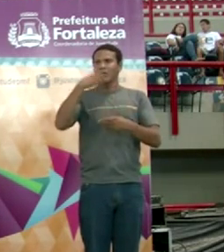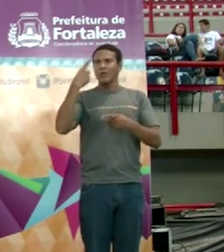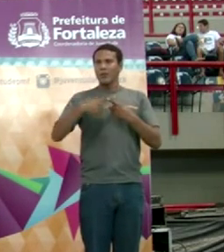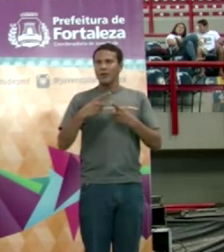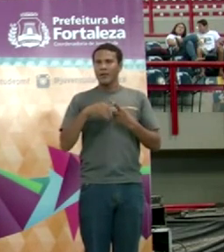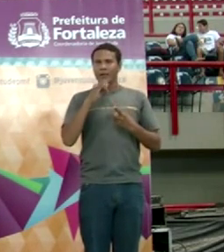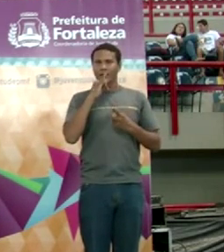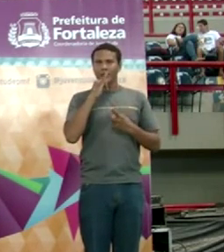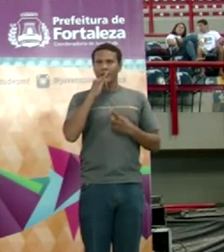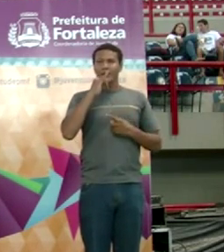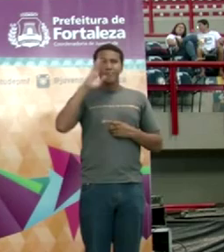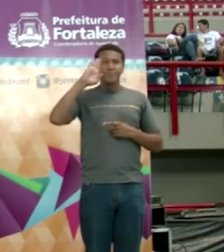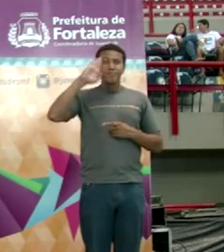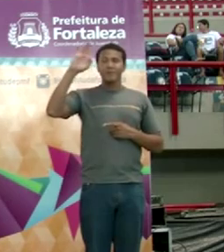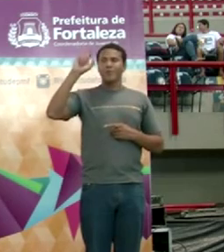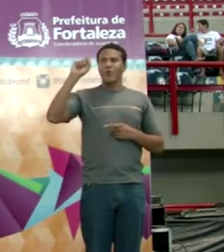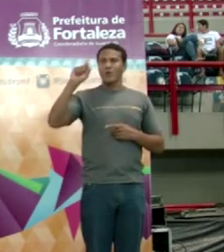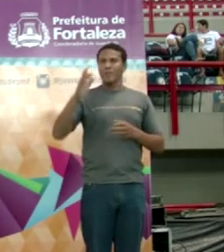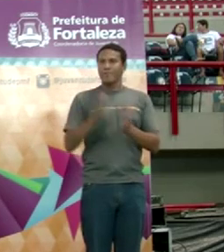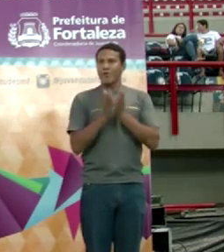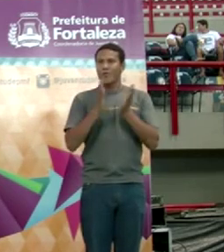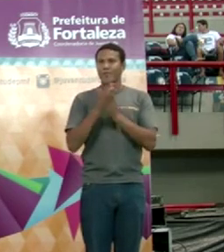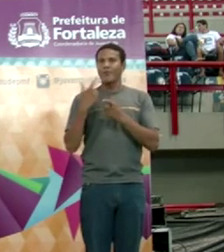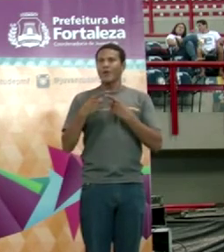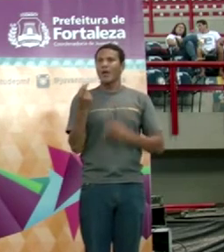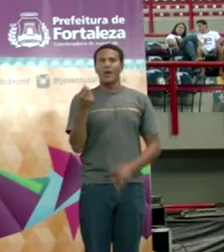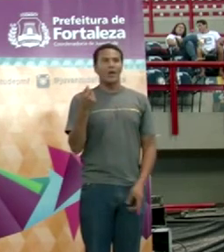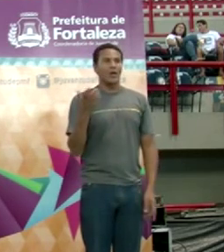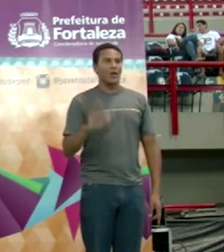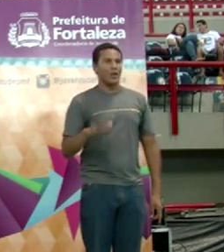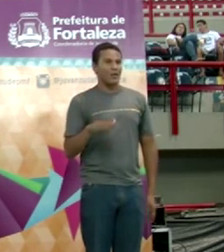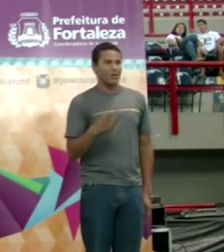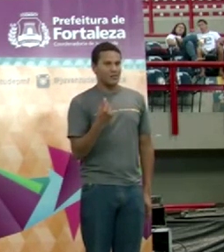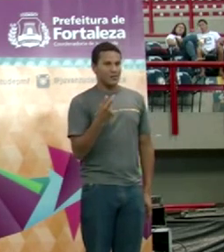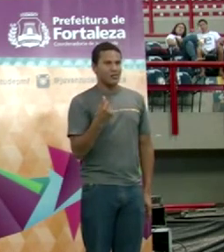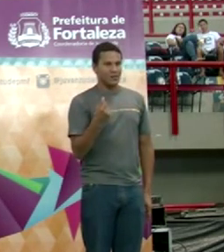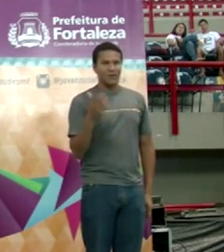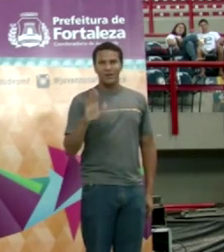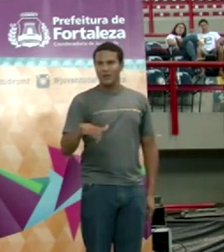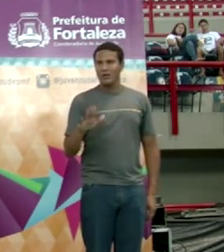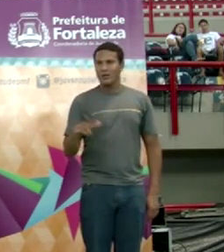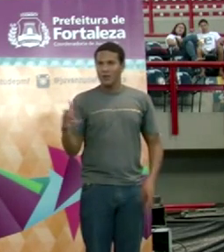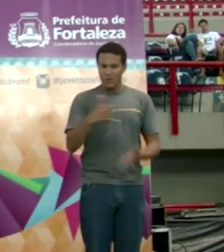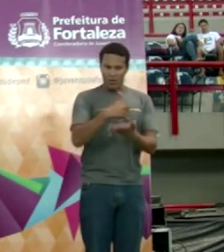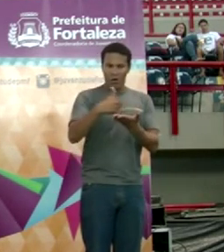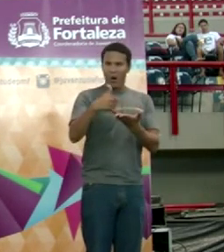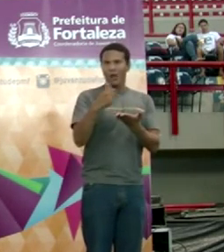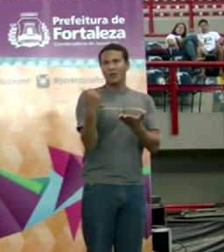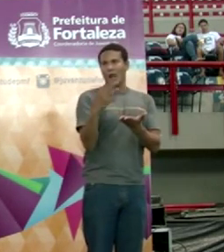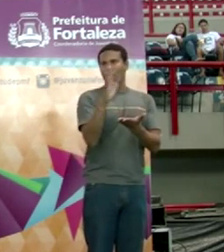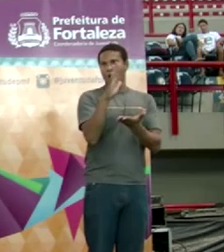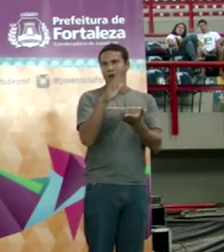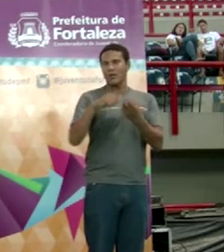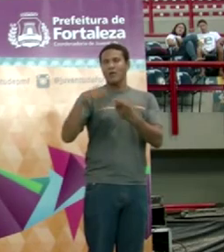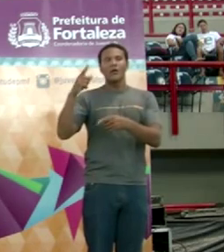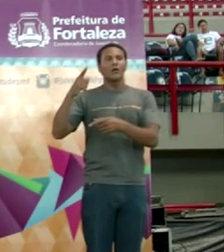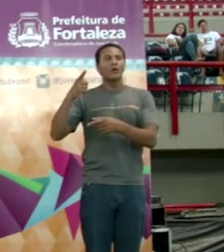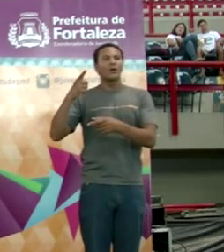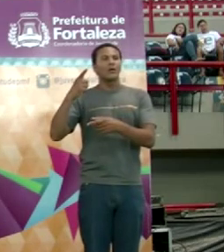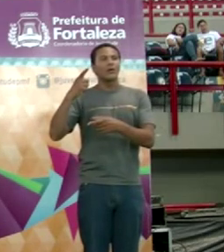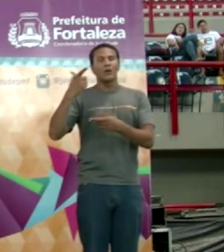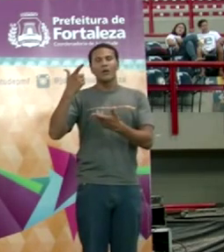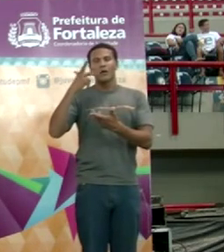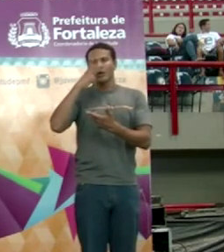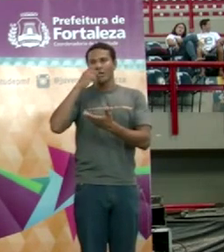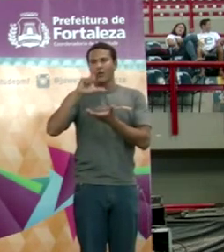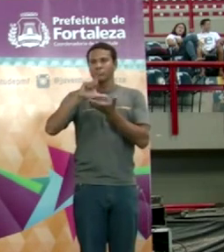nas classes sociais mais baixas, porque o crack ele é barato. A cocaína é cara, o crack é barato. Então ele acaba tendo